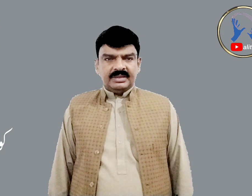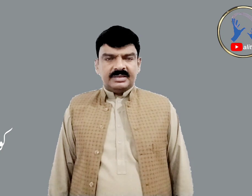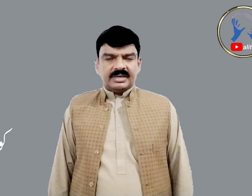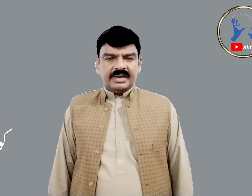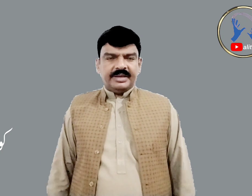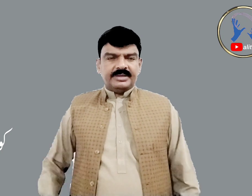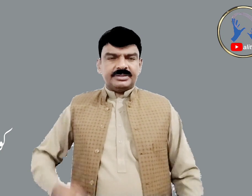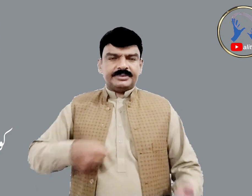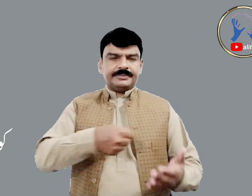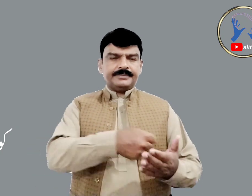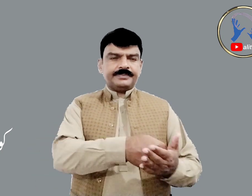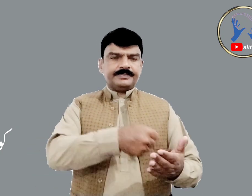ट्राइड